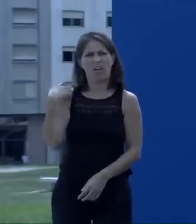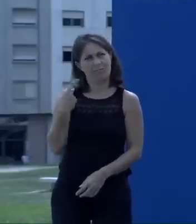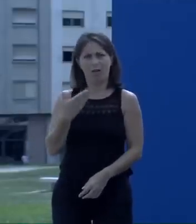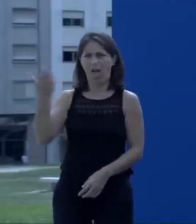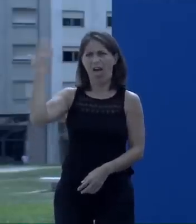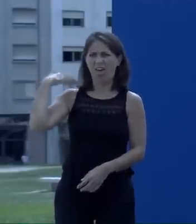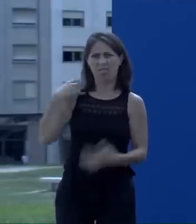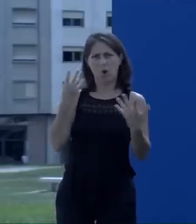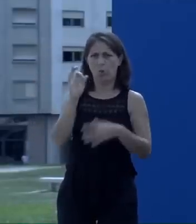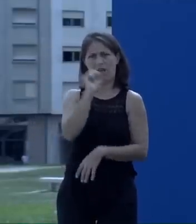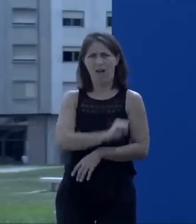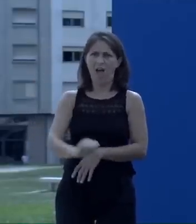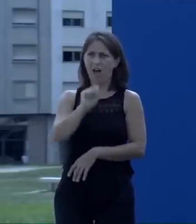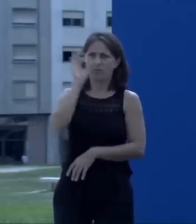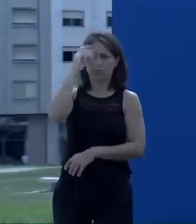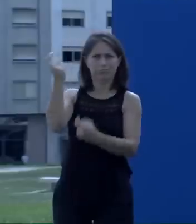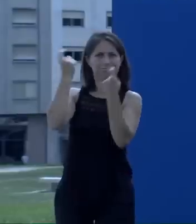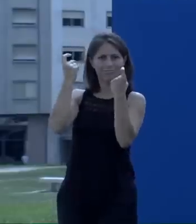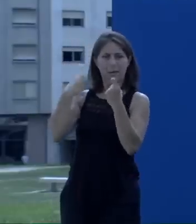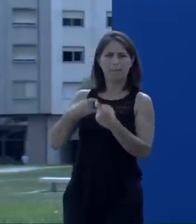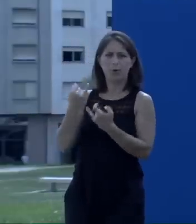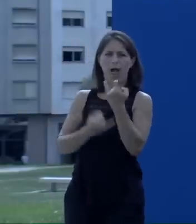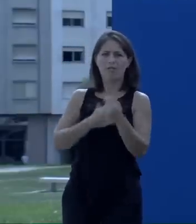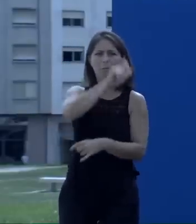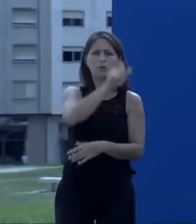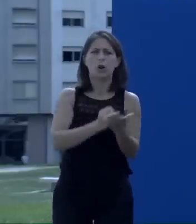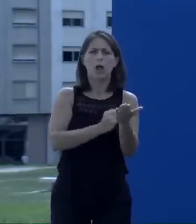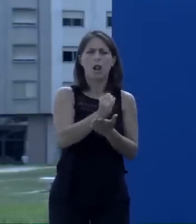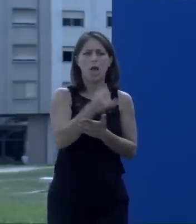anos, no álbum Cousas, cando falaban o labrego e o cacique.